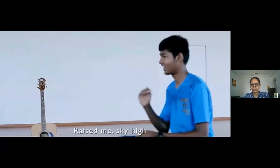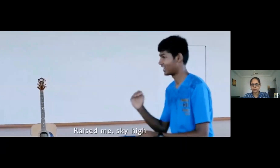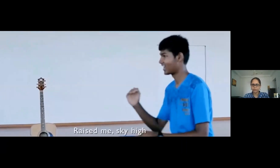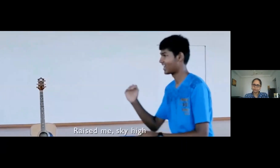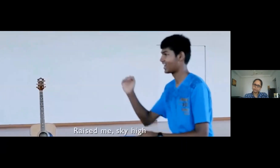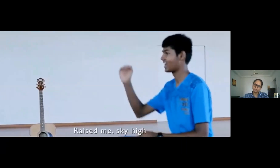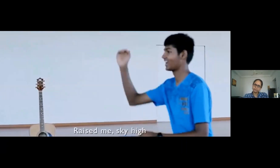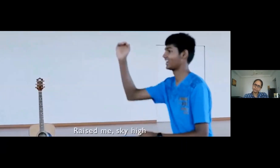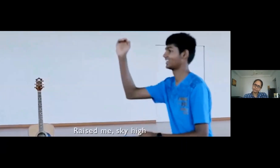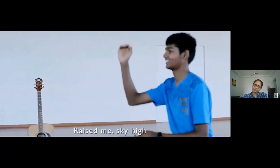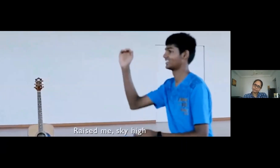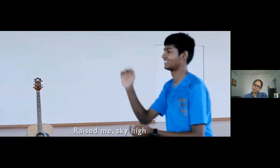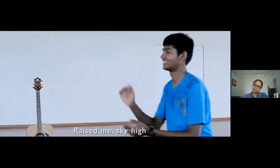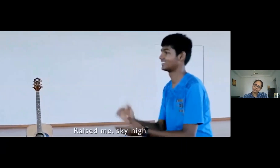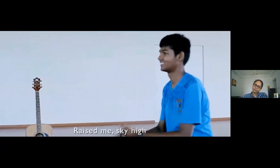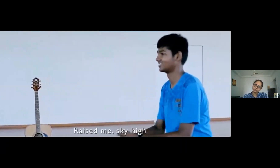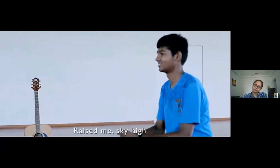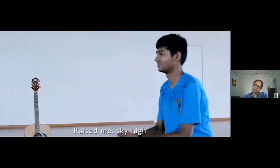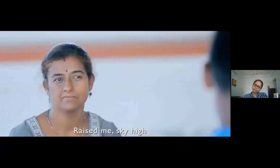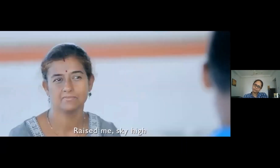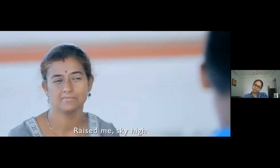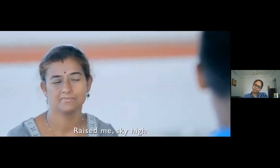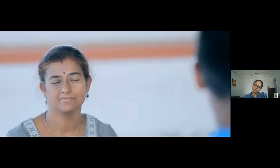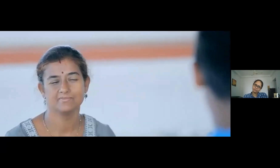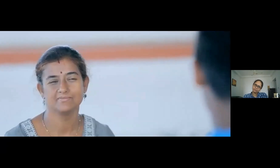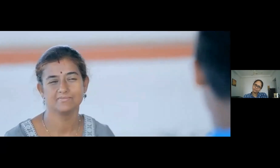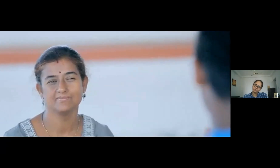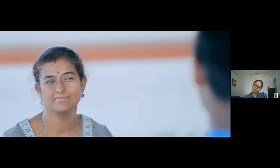ಬಾನತ್ತರ ಬೆಳೆಸಿದೆ